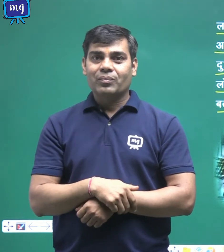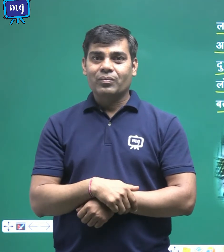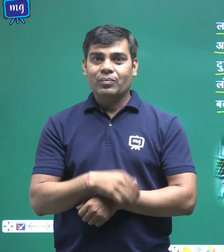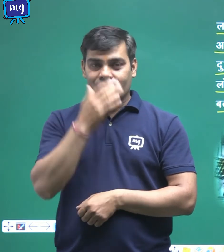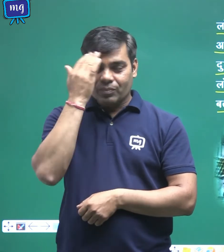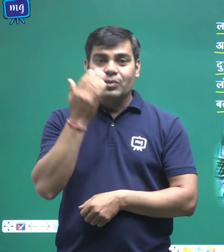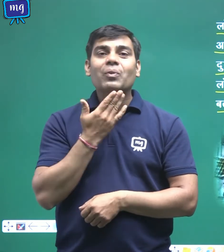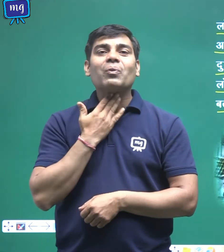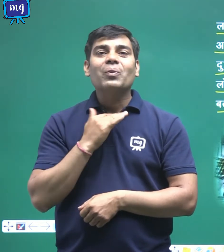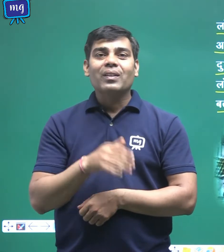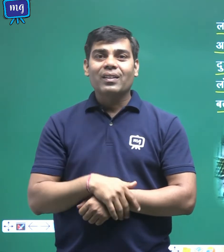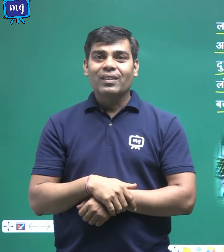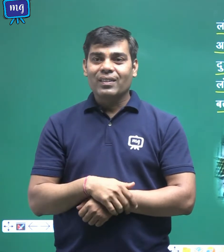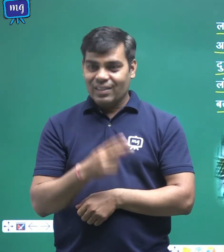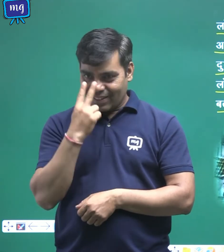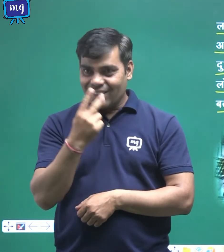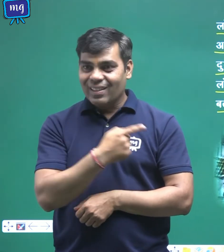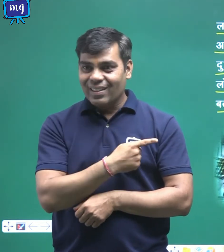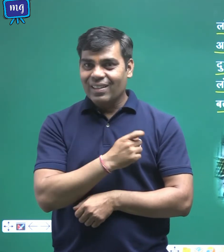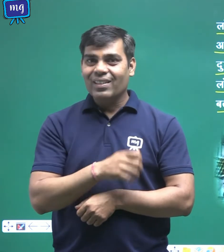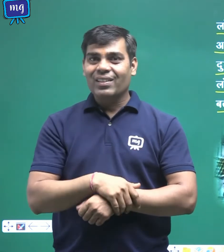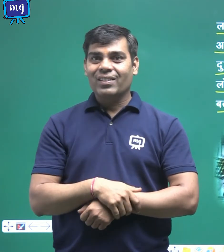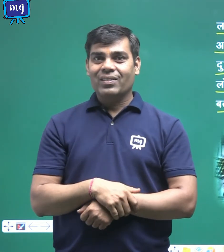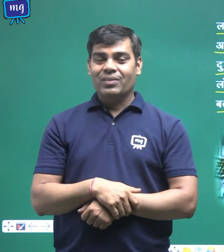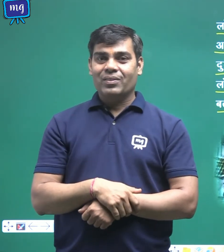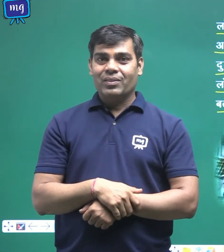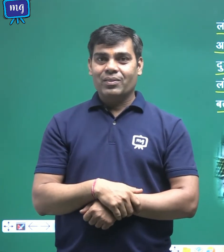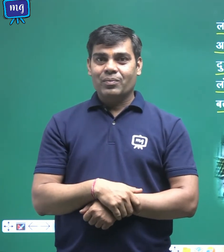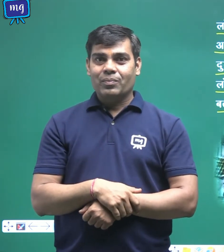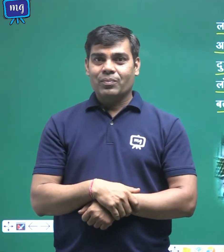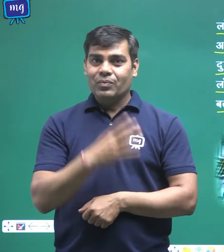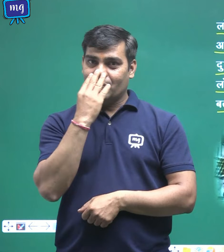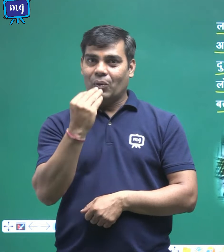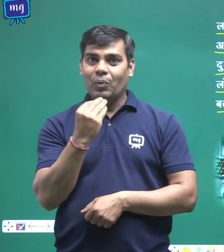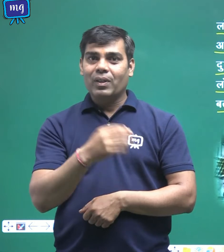गुड़ दिखाई दे रहे हैं। लोमड़ी